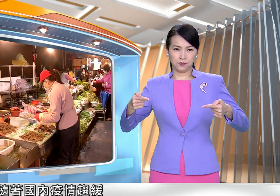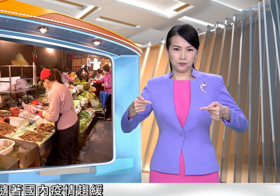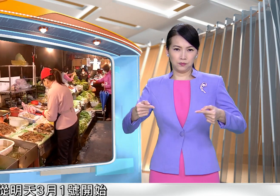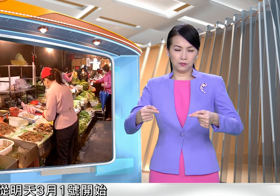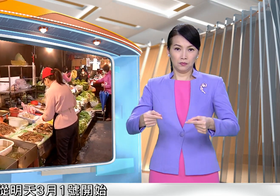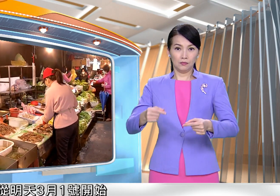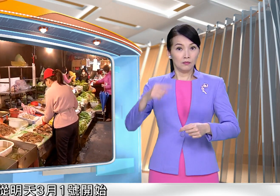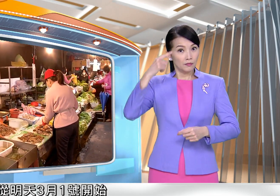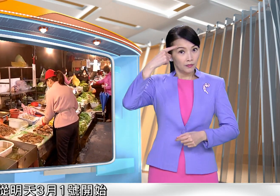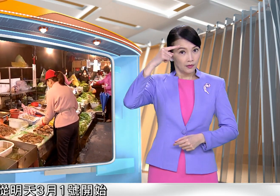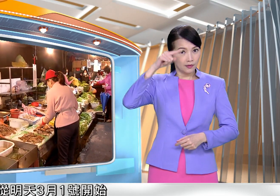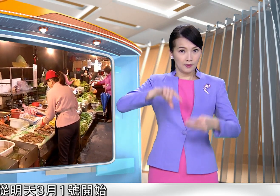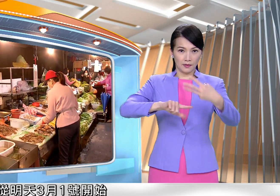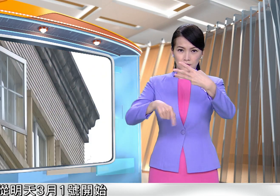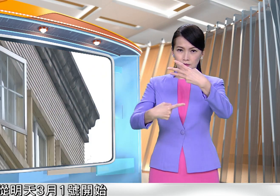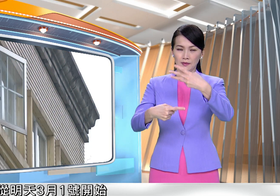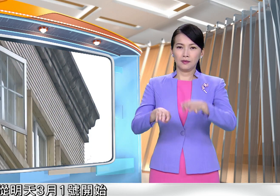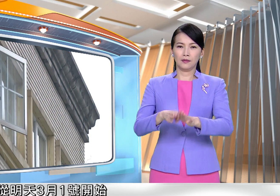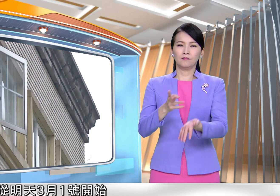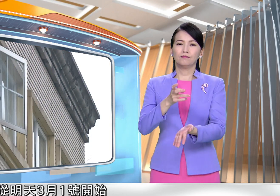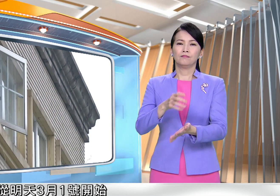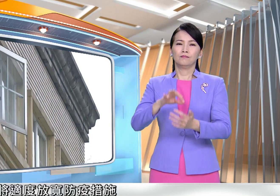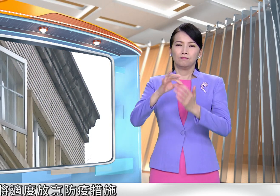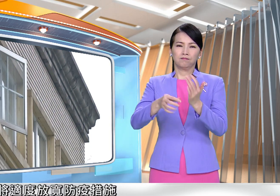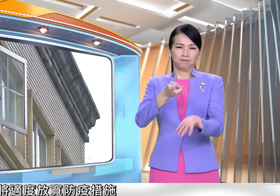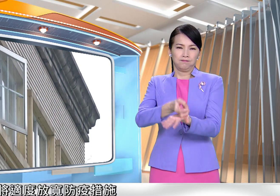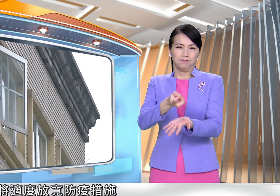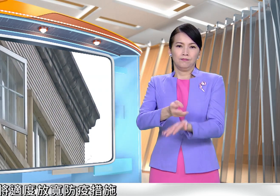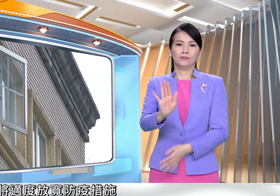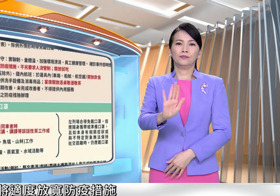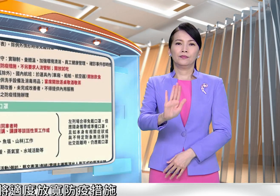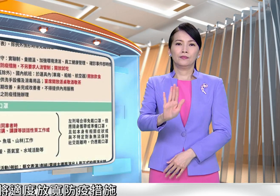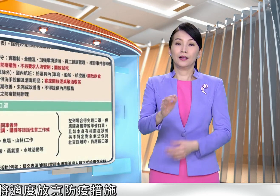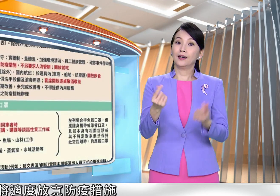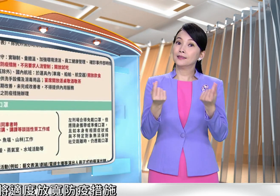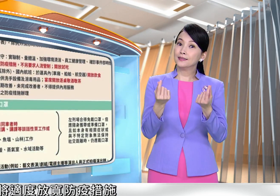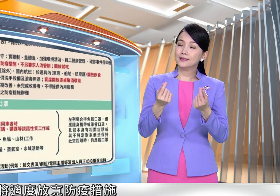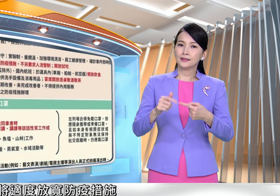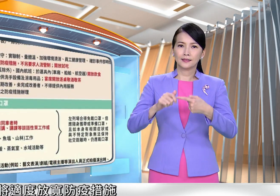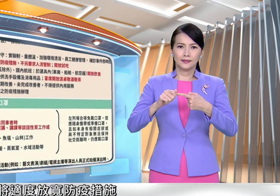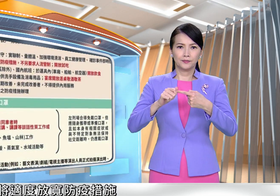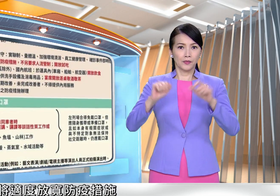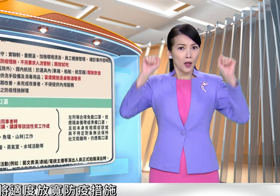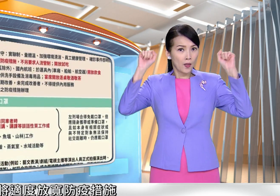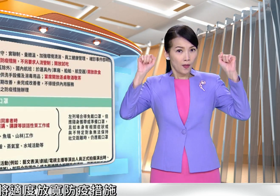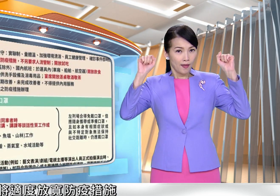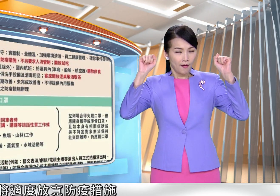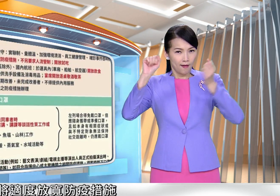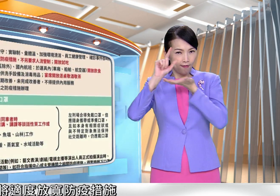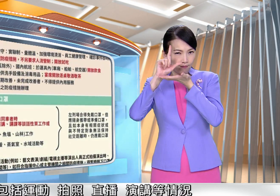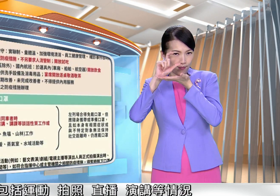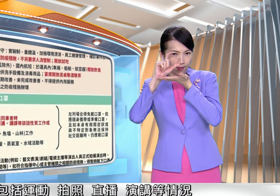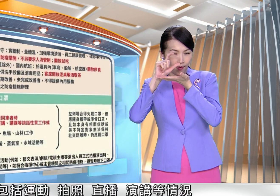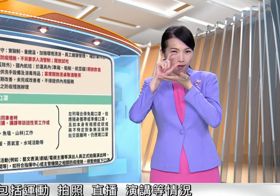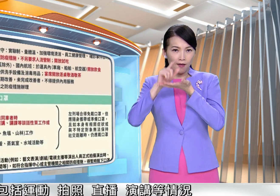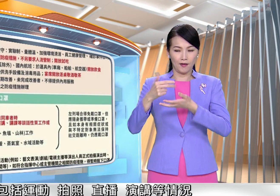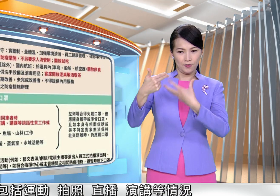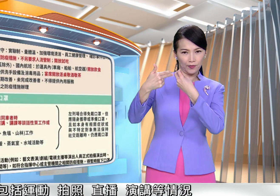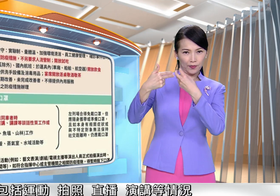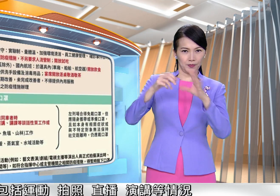天3月1号开始，将适度放宽防疫措施，包括了运动、拍